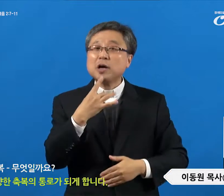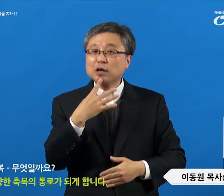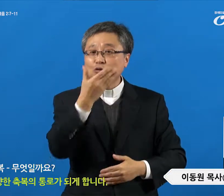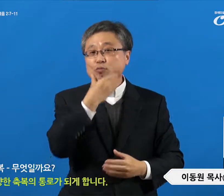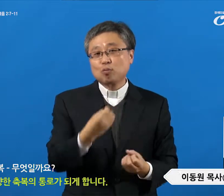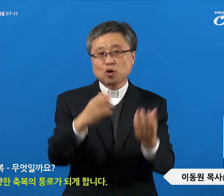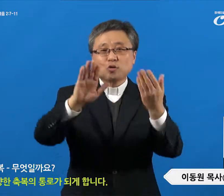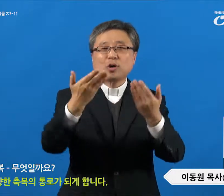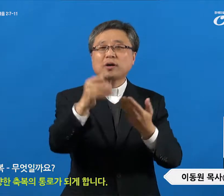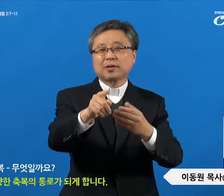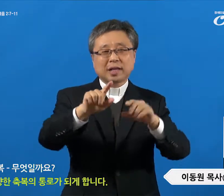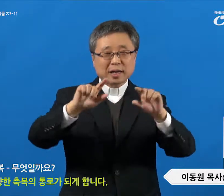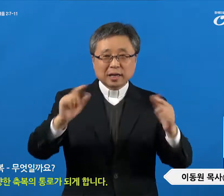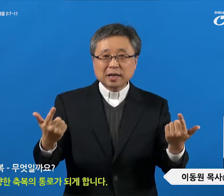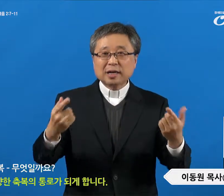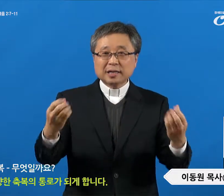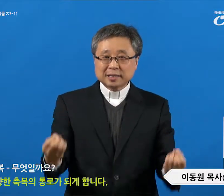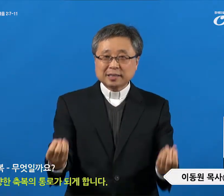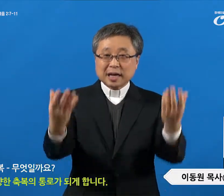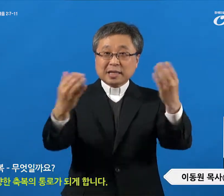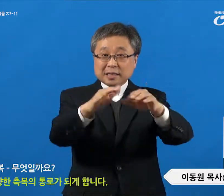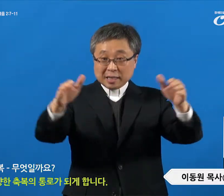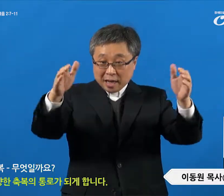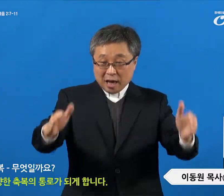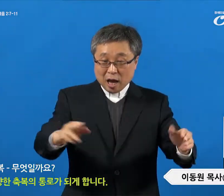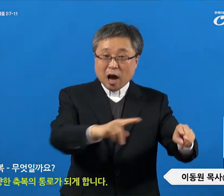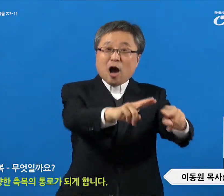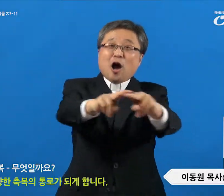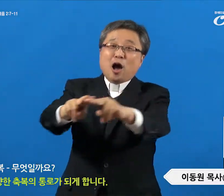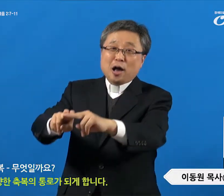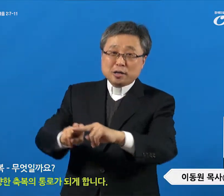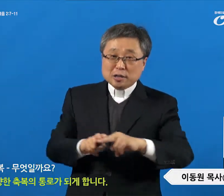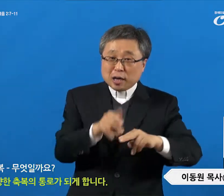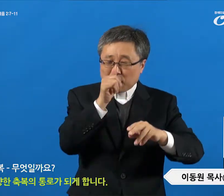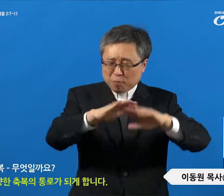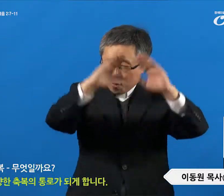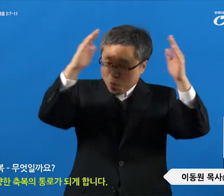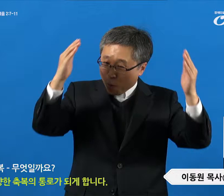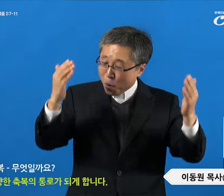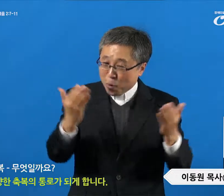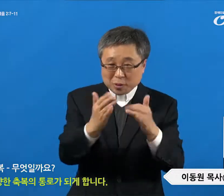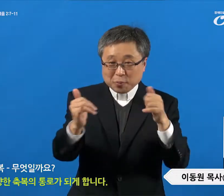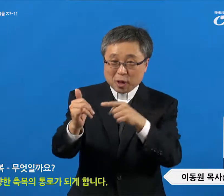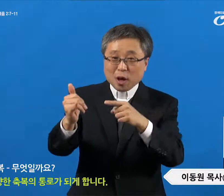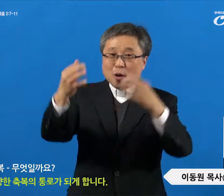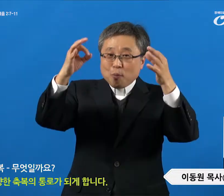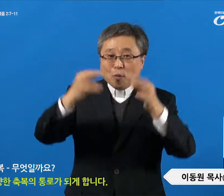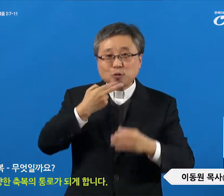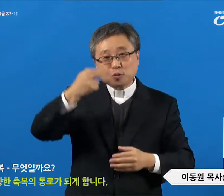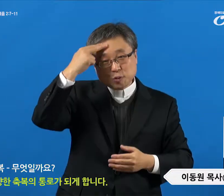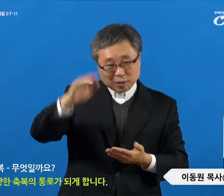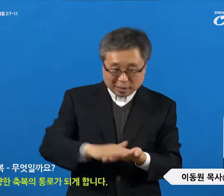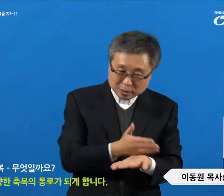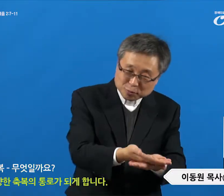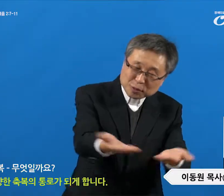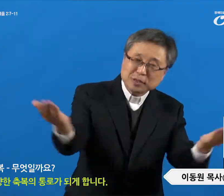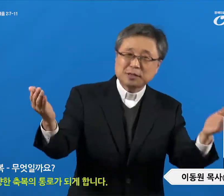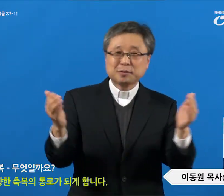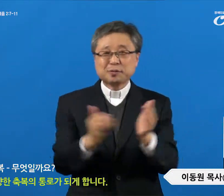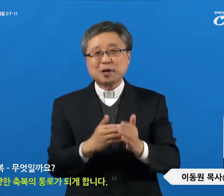아니죠. 그 잔치석상의 모든 사람들에게 포도주가 나누어졌습니다. 다시 말하면 하인들을